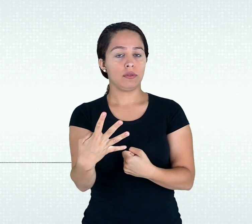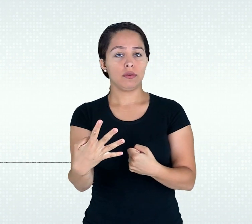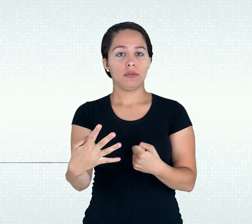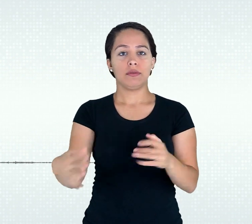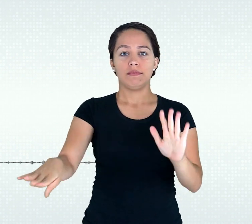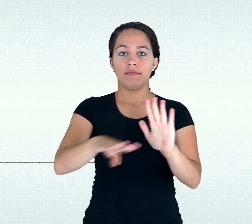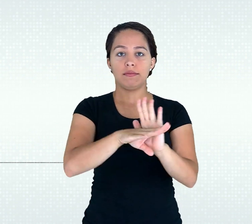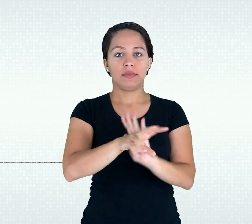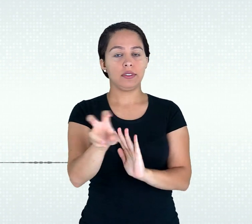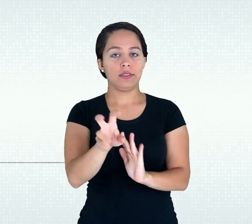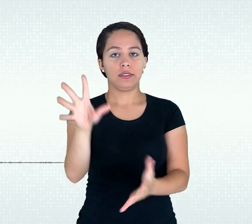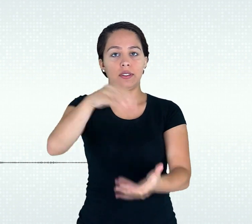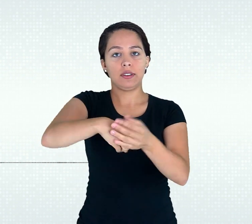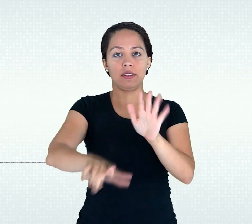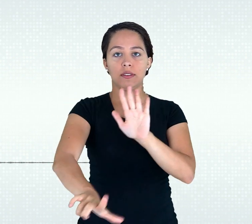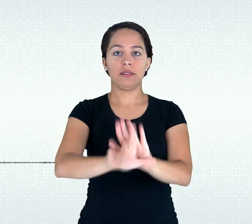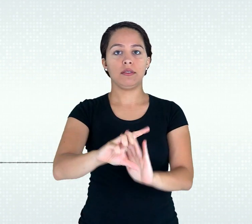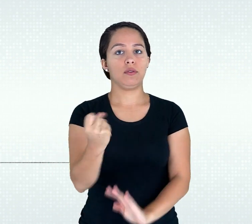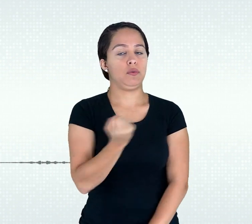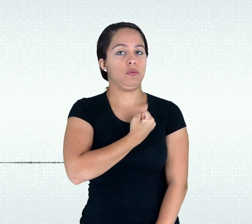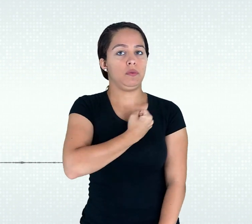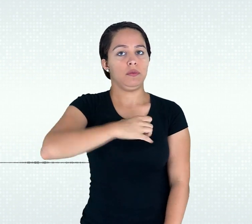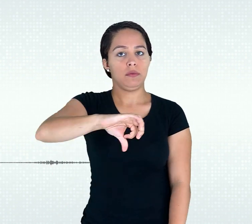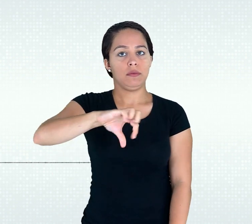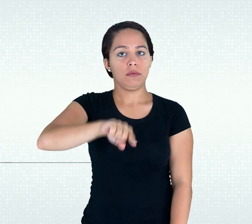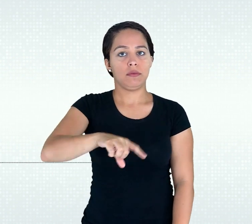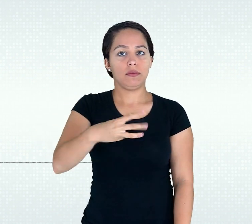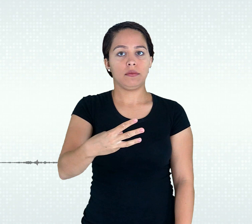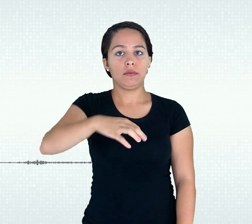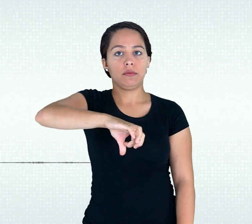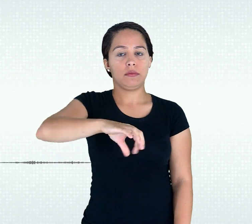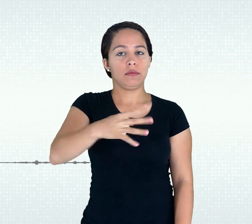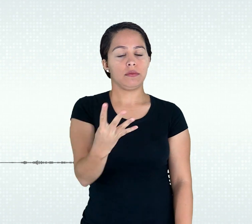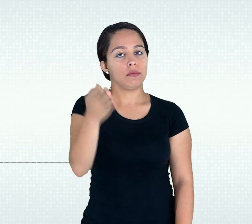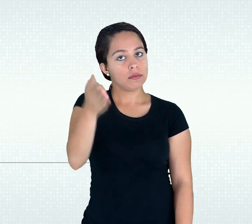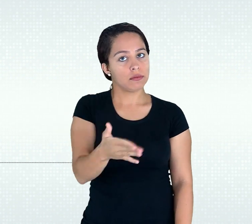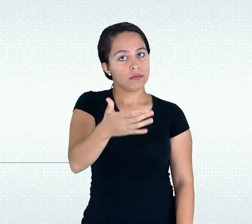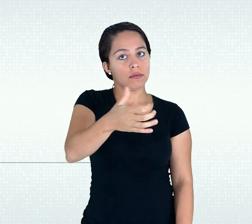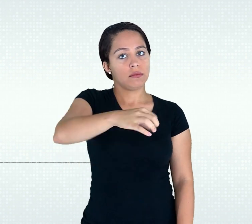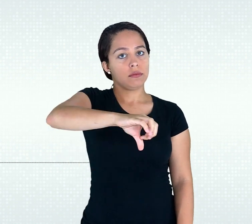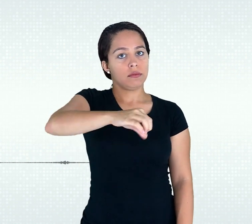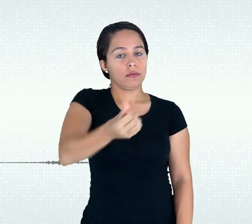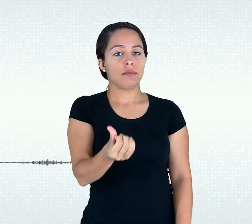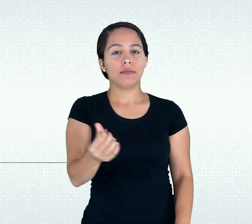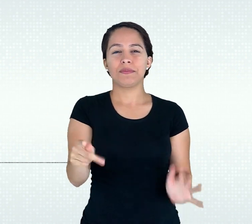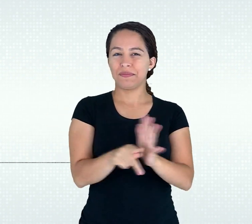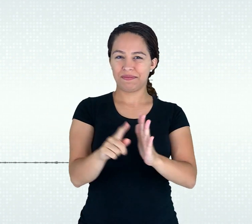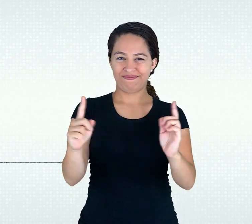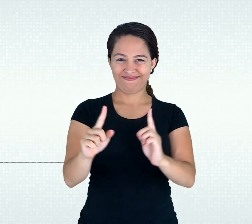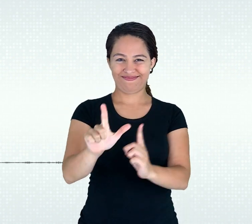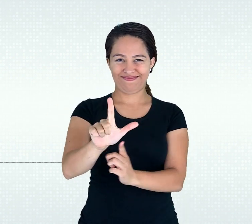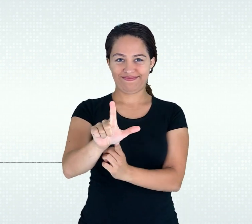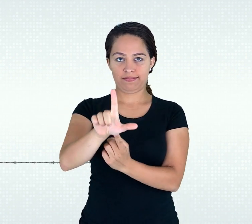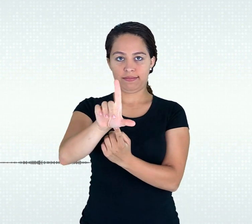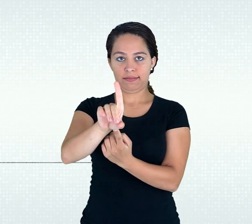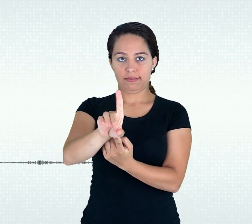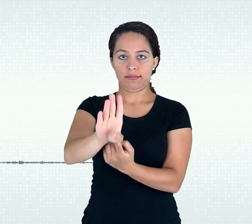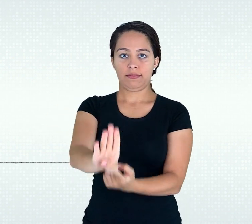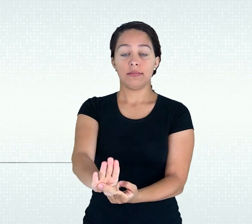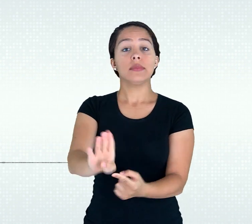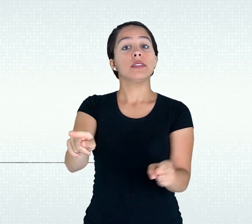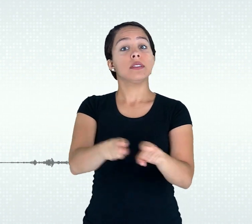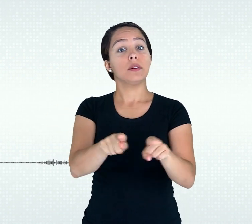9 394 barra 96 ldb e reforçada pelo